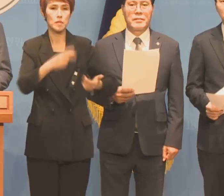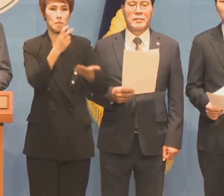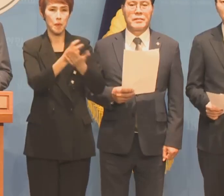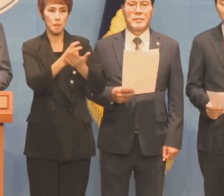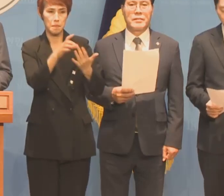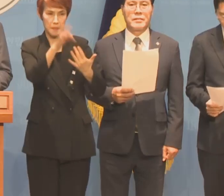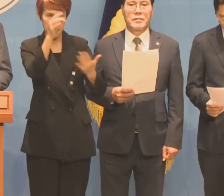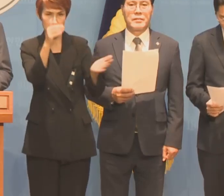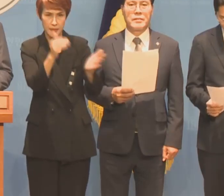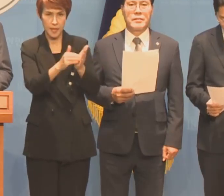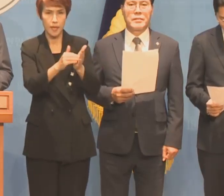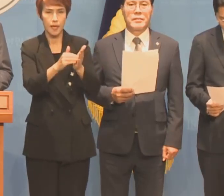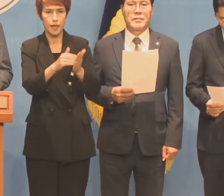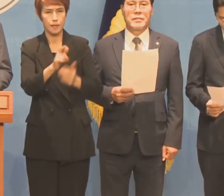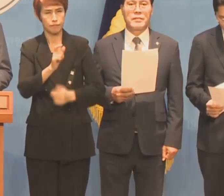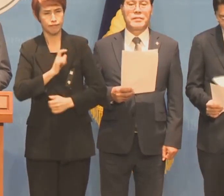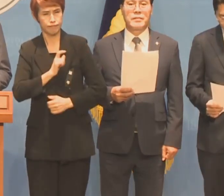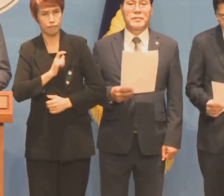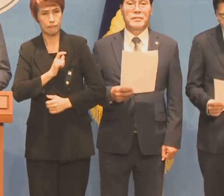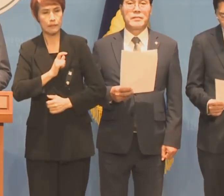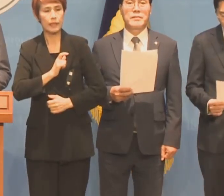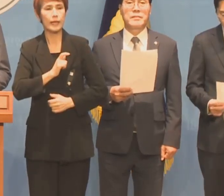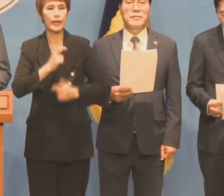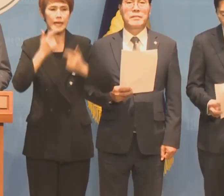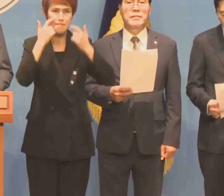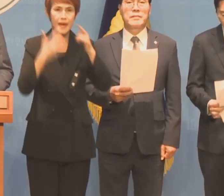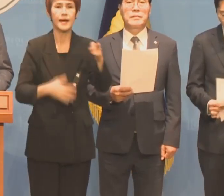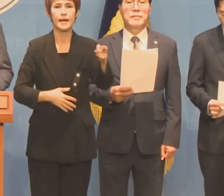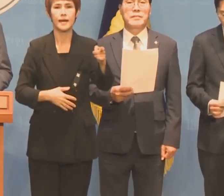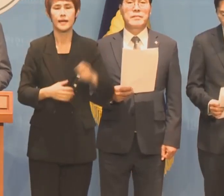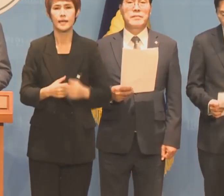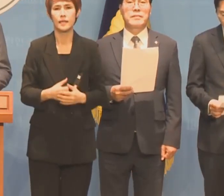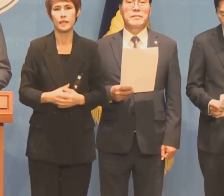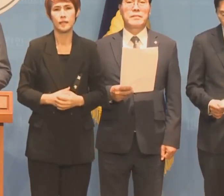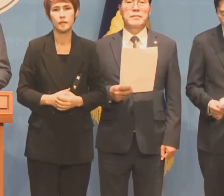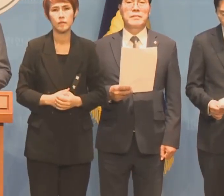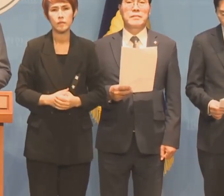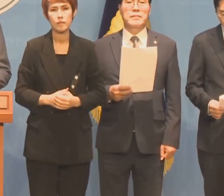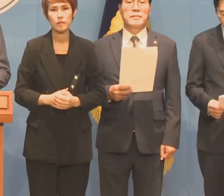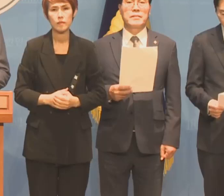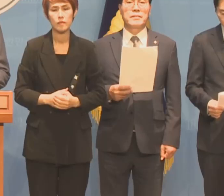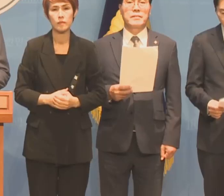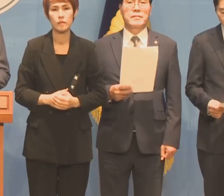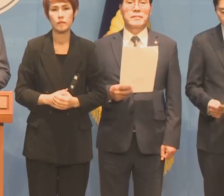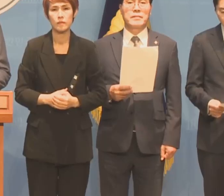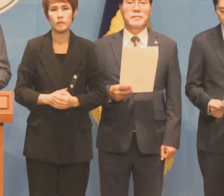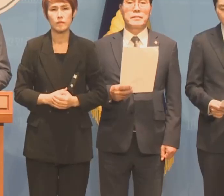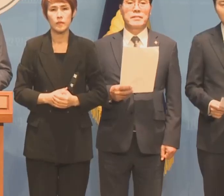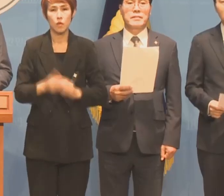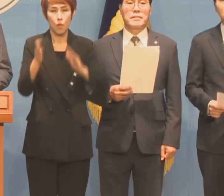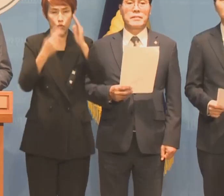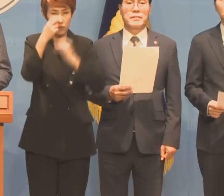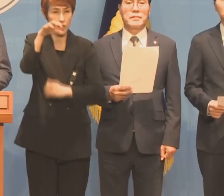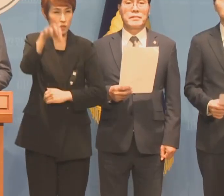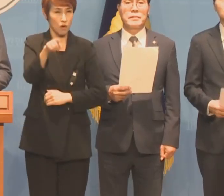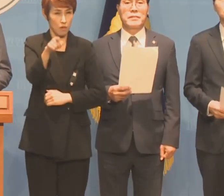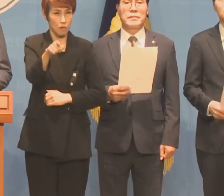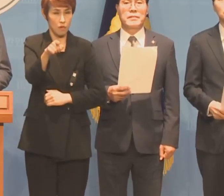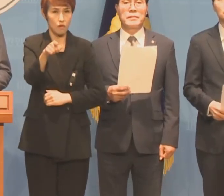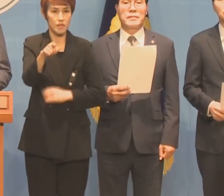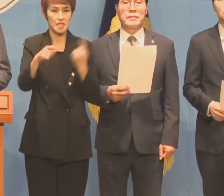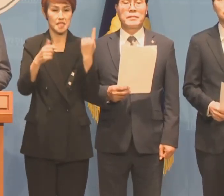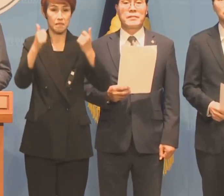의혹이 제기됐고 결국 사실로 드러난 셈입니다. 처음부터 공수처는 1심